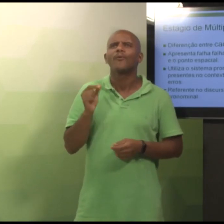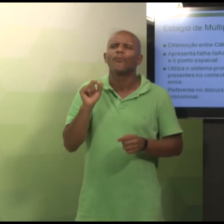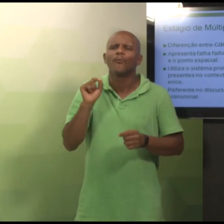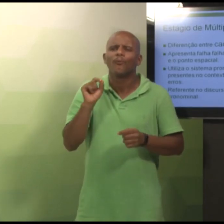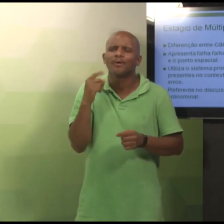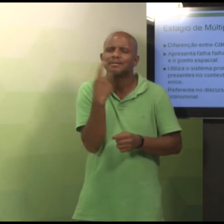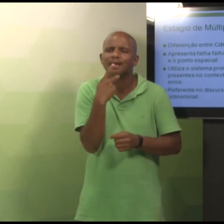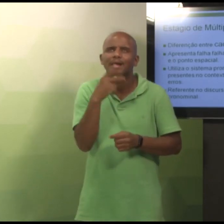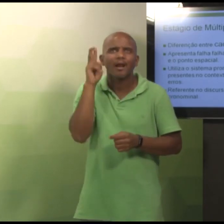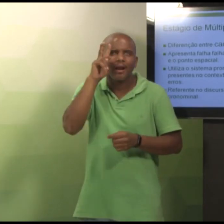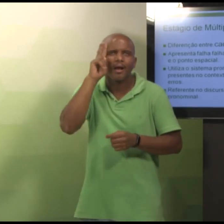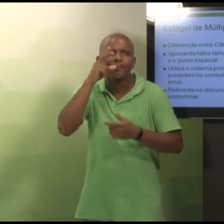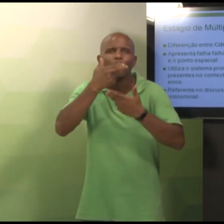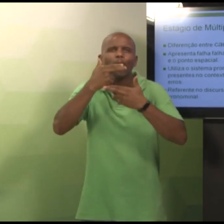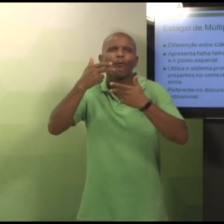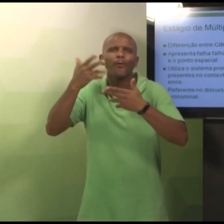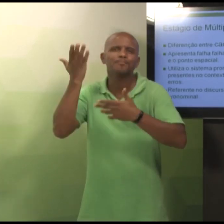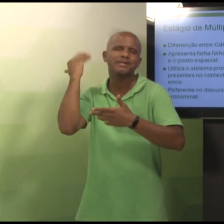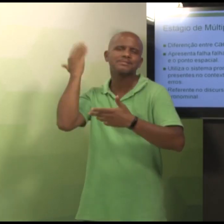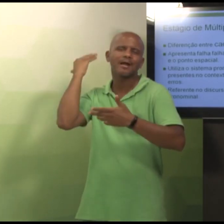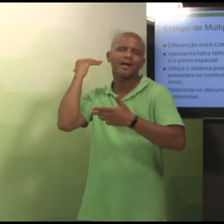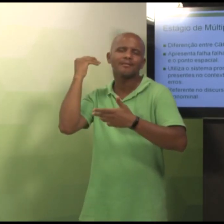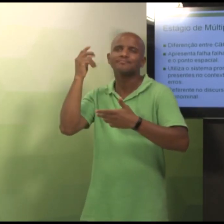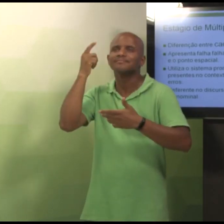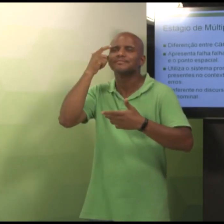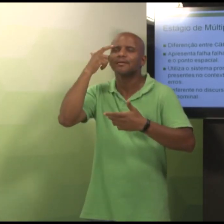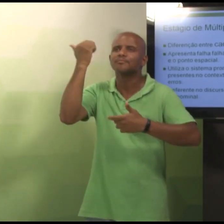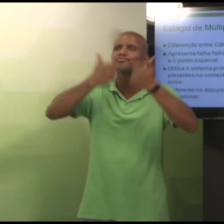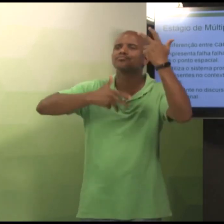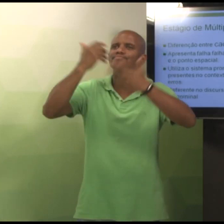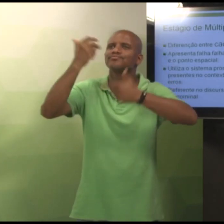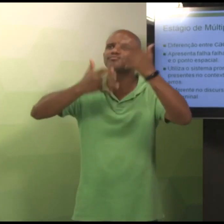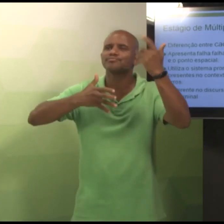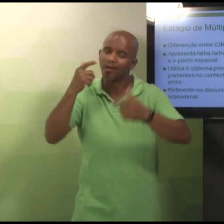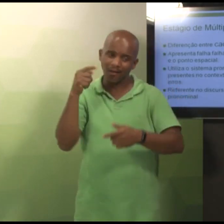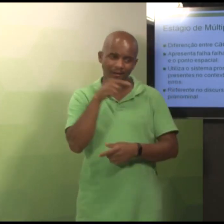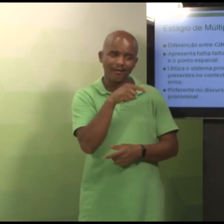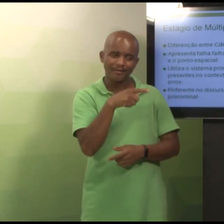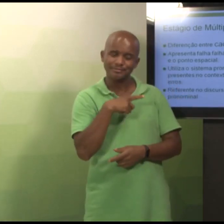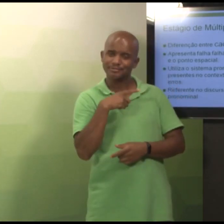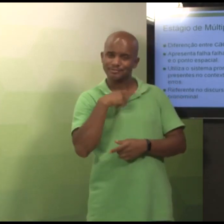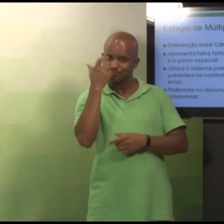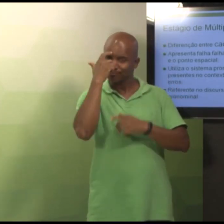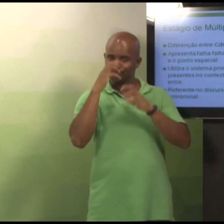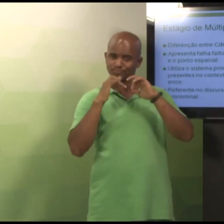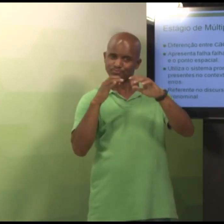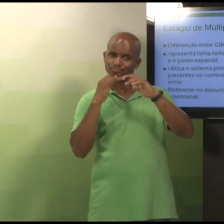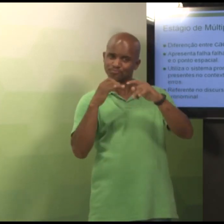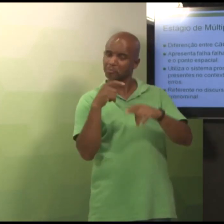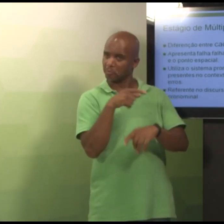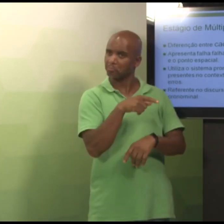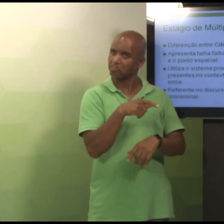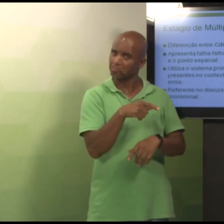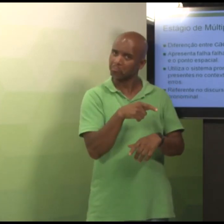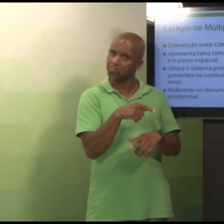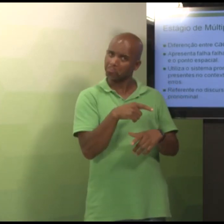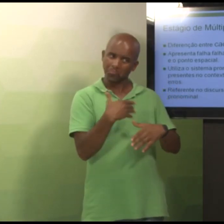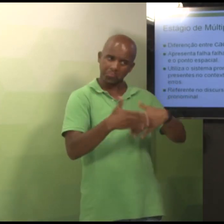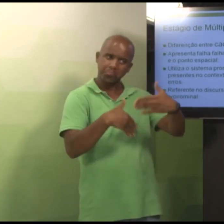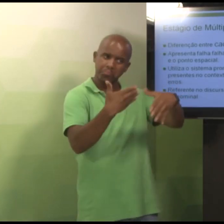forma de produzir a sinalização, de facilitar as suas lembranças, o que aconteceu. Então vai favorecer